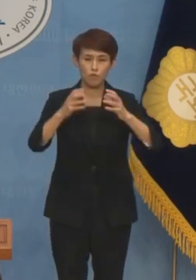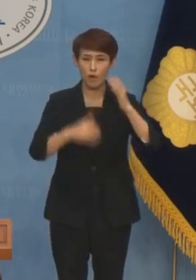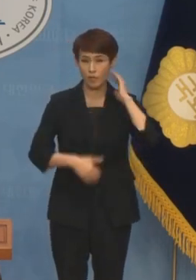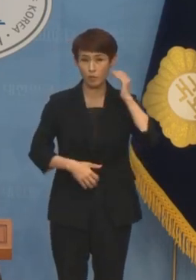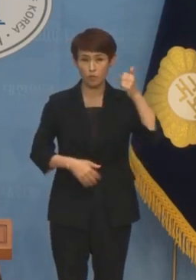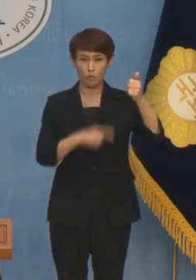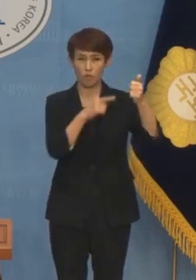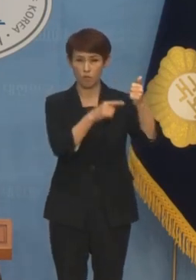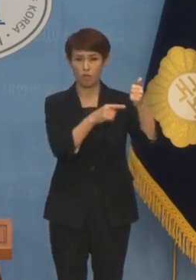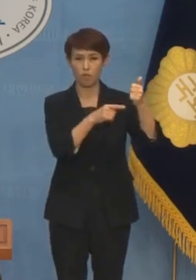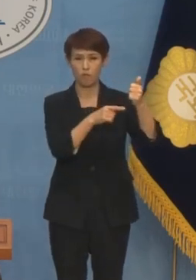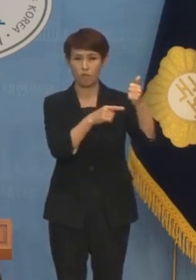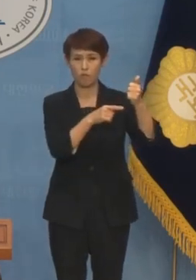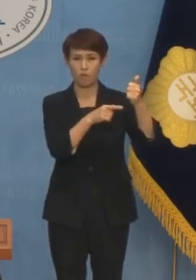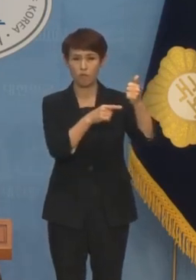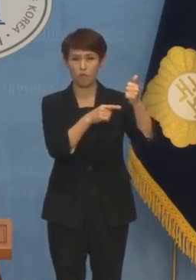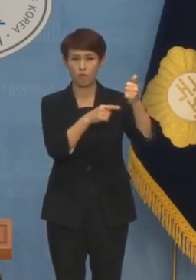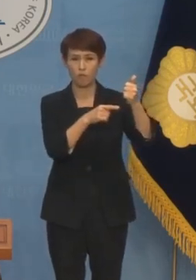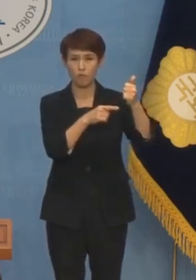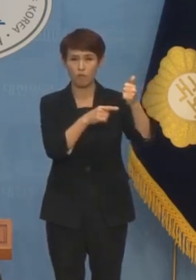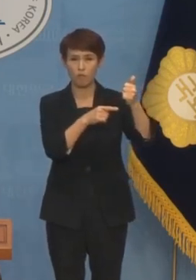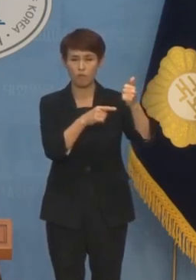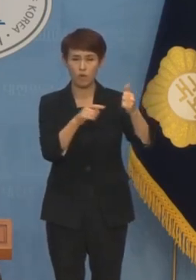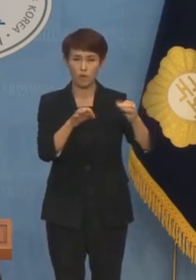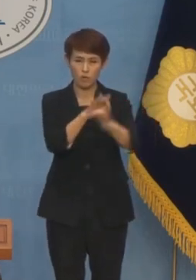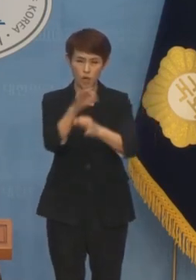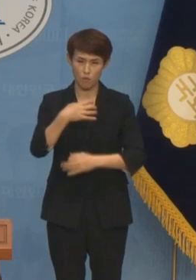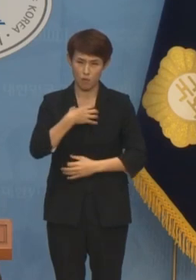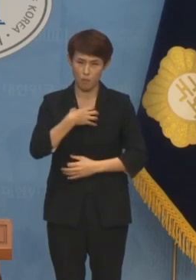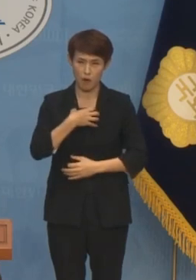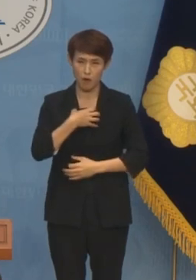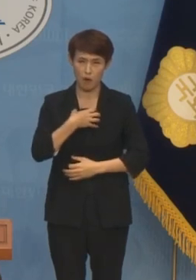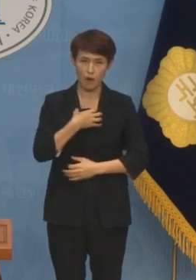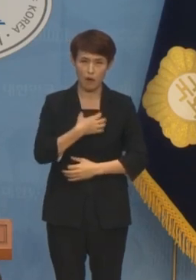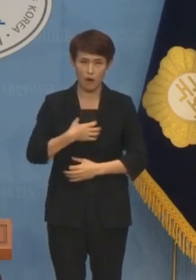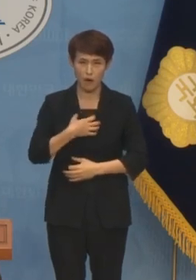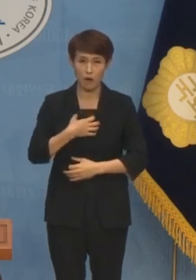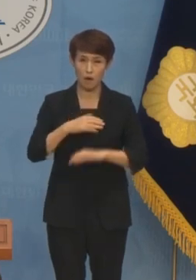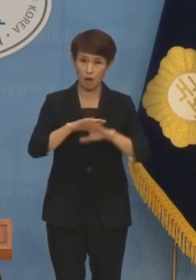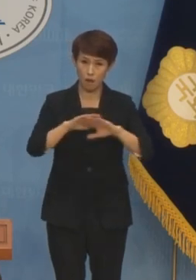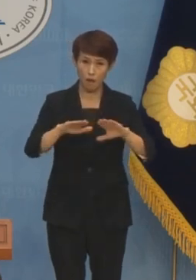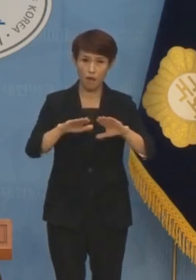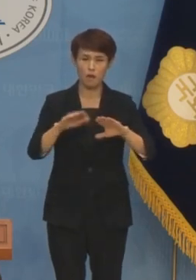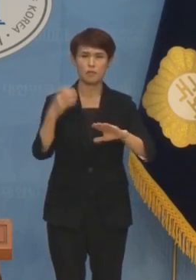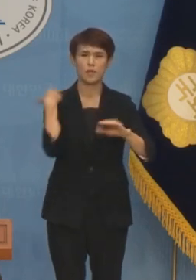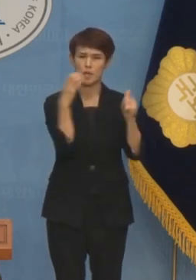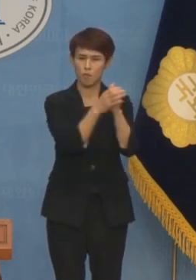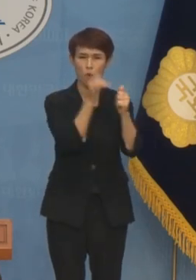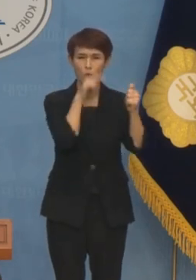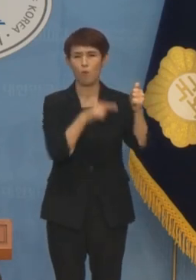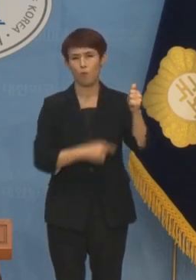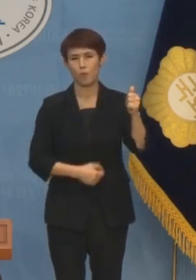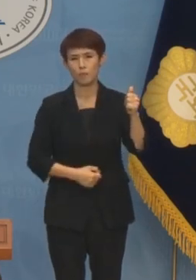지도자인 대통령에게는 몰려오는 경제 위기의 먹구름을 걷어낼 책임이 있습니다.